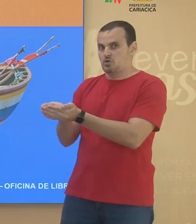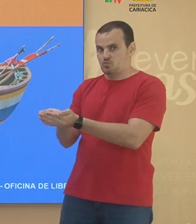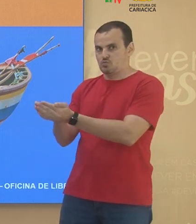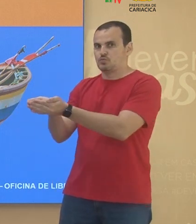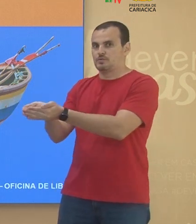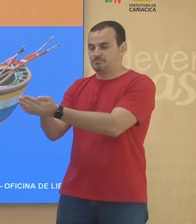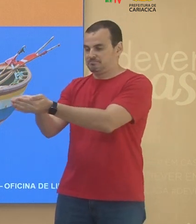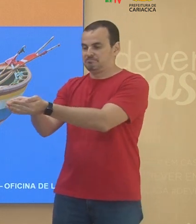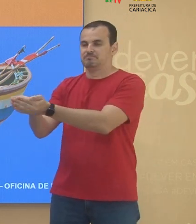Barco.